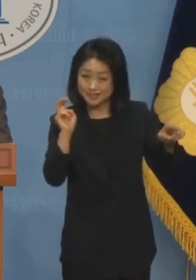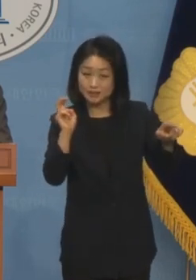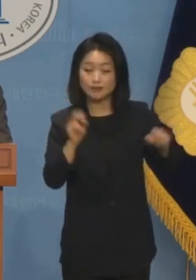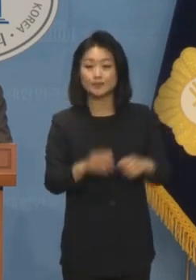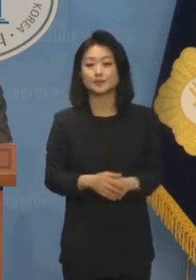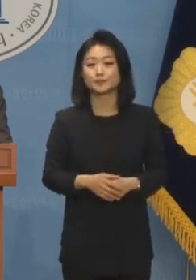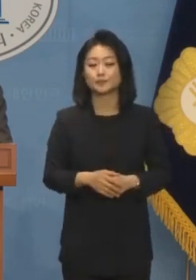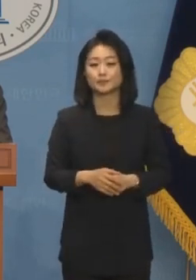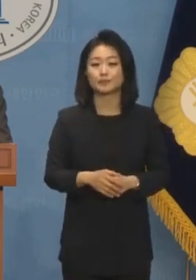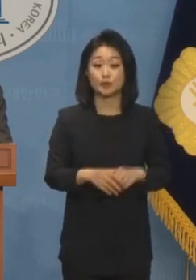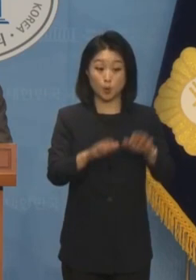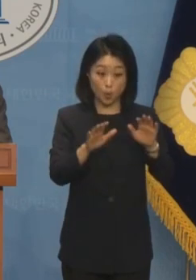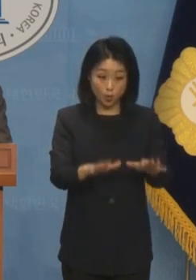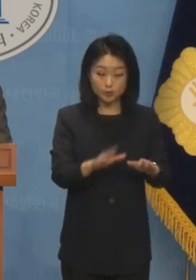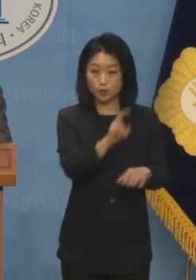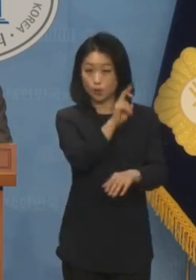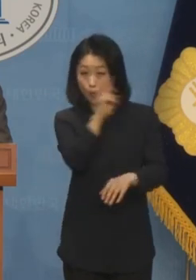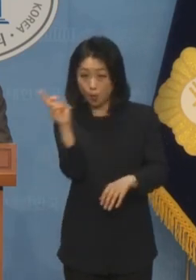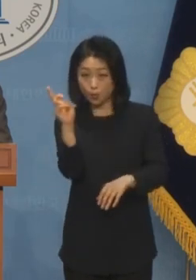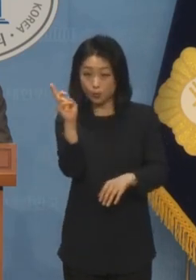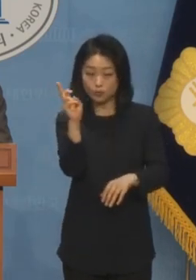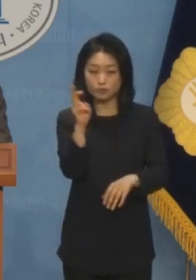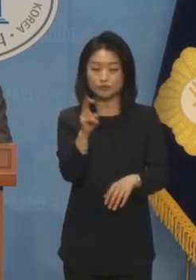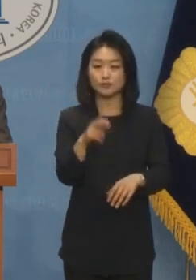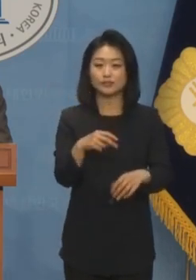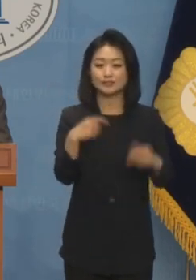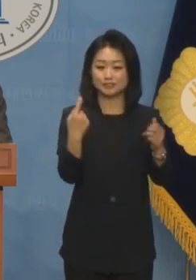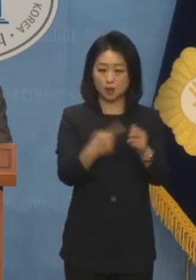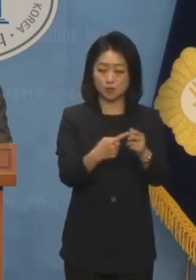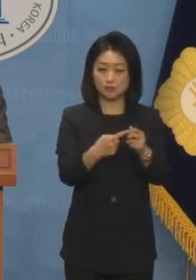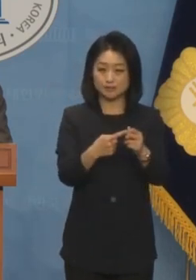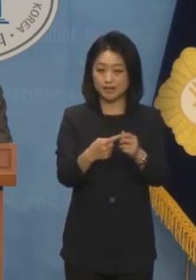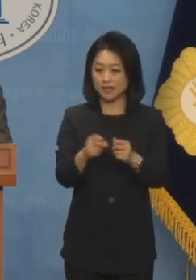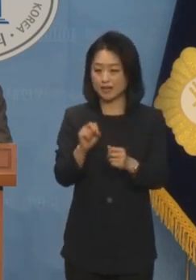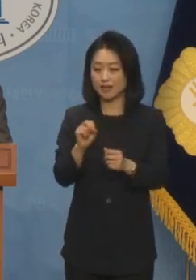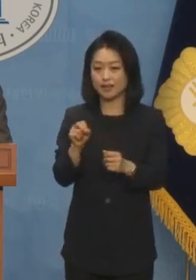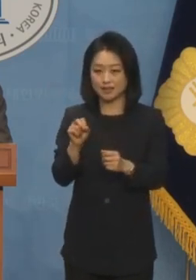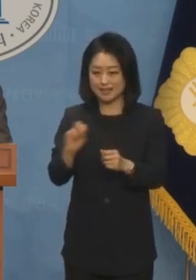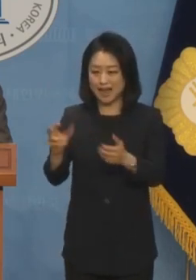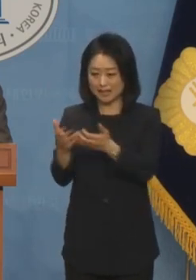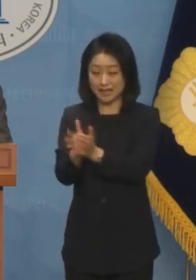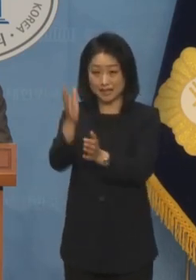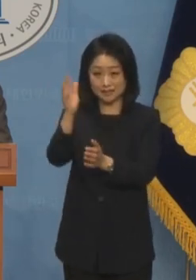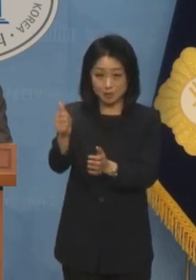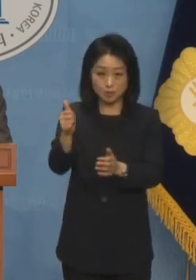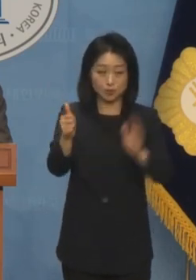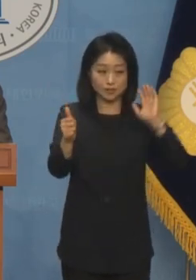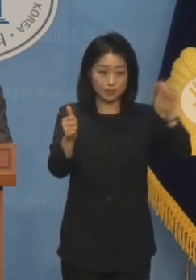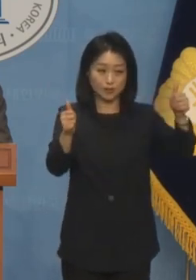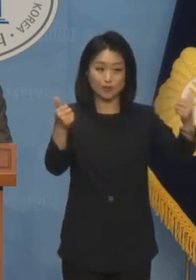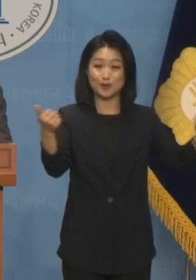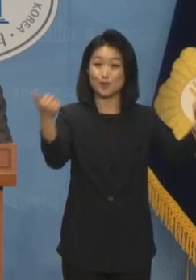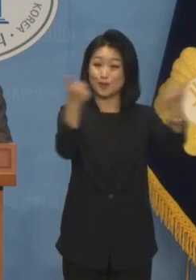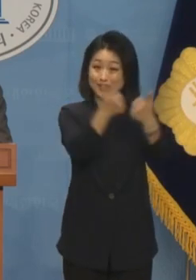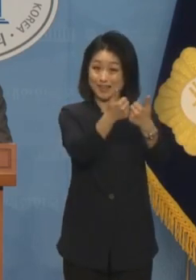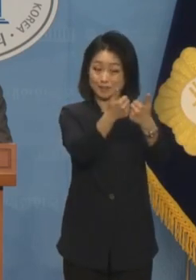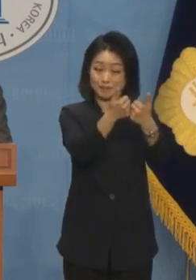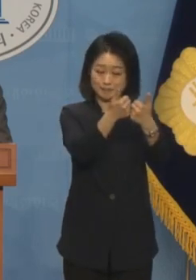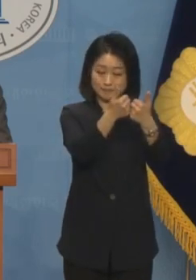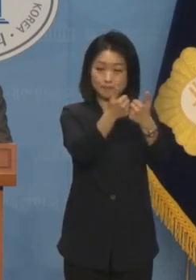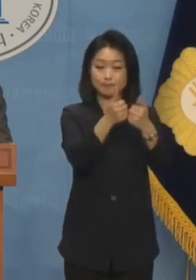시험대는 바로 오늘 오후에 열릴 첫 영수회담입니다. 국민의힘에서도 공식 논평을